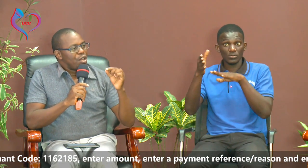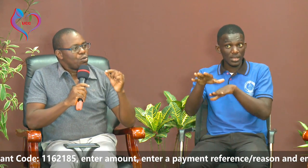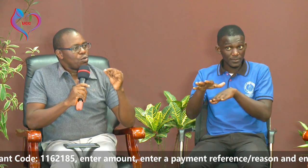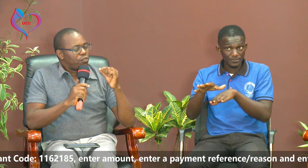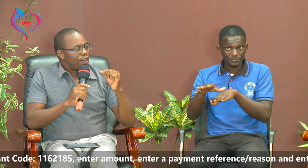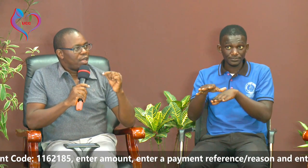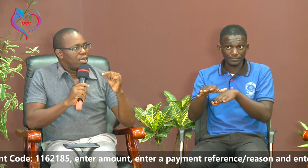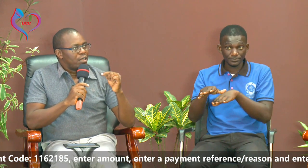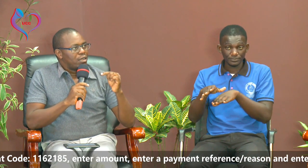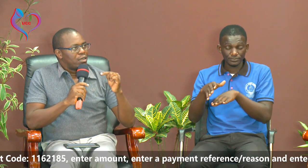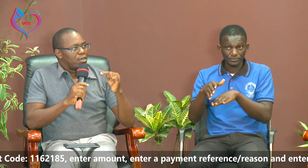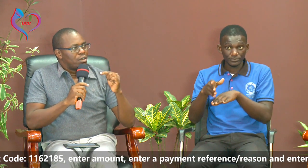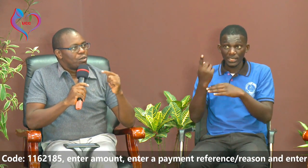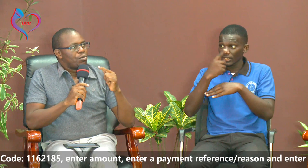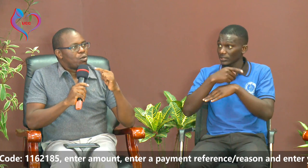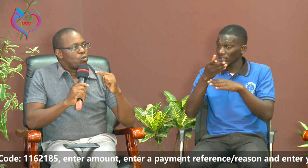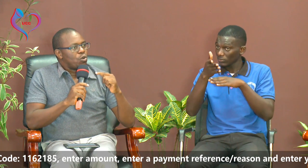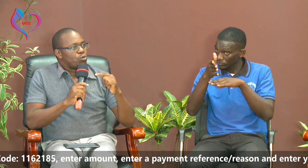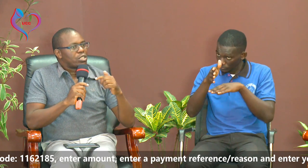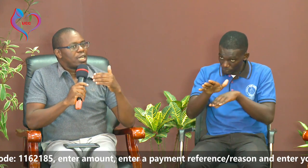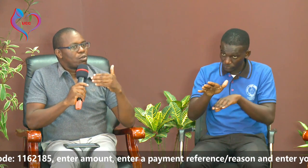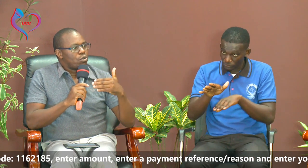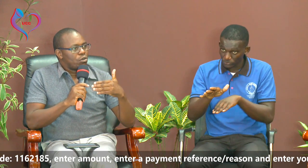Olunaku olw'okufa lwe lunaku olusalako